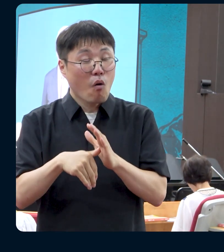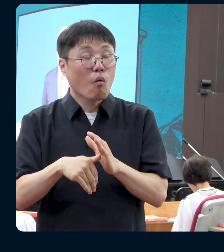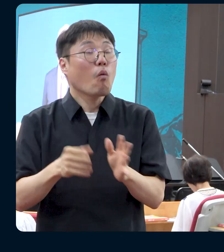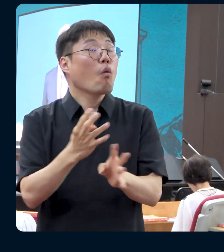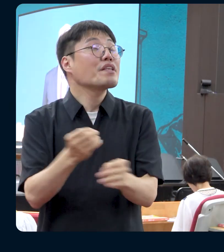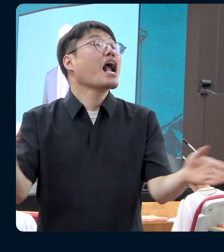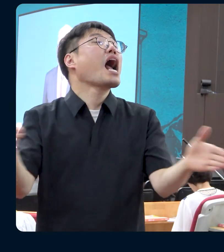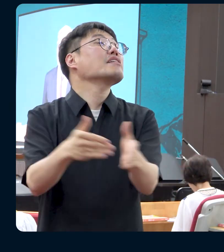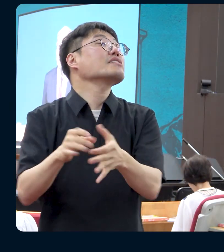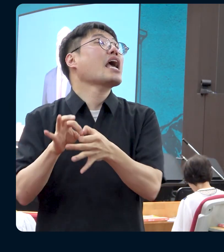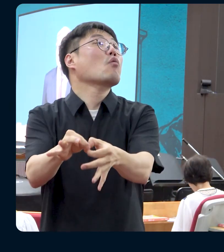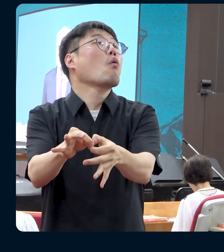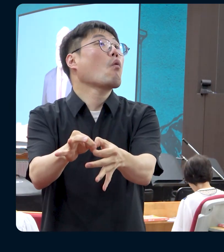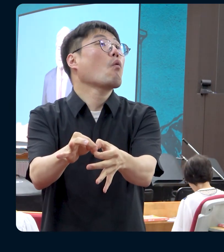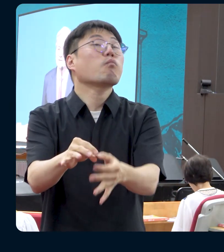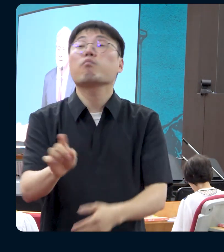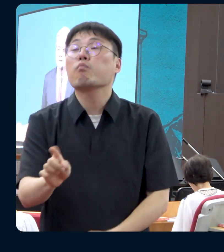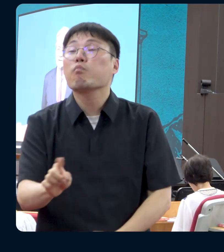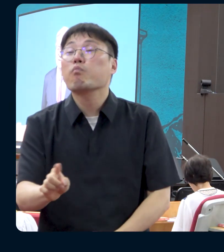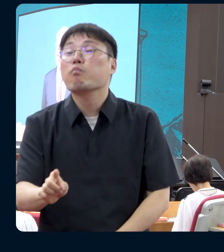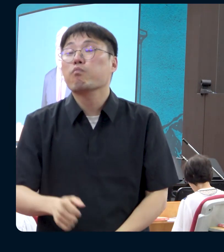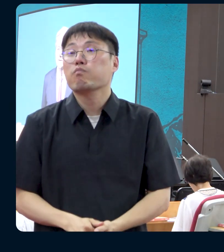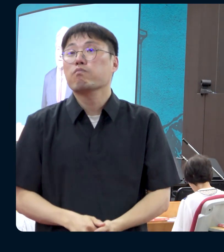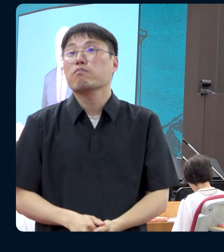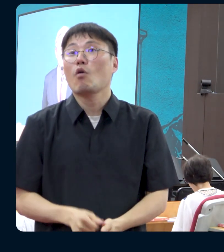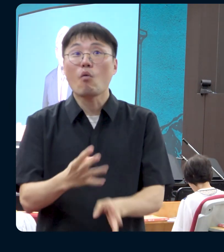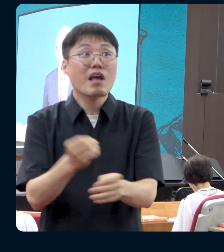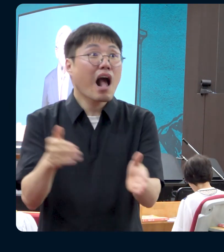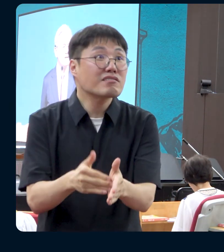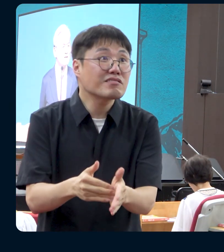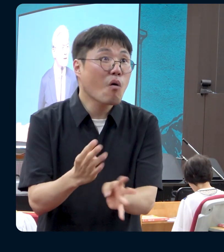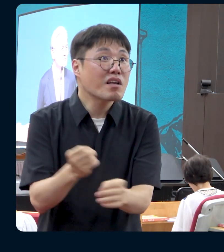그 게임에서 두더지는 언제까지 올라오나요?